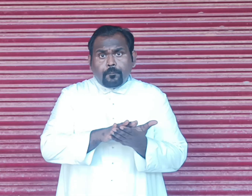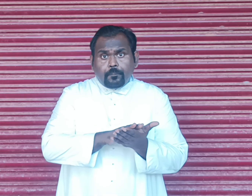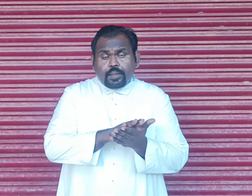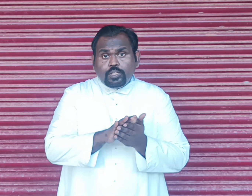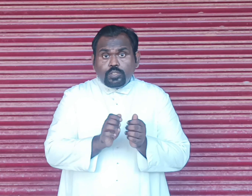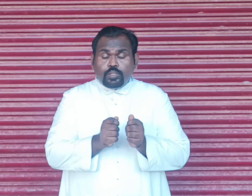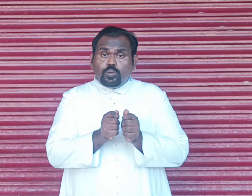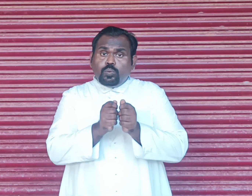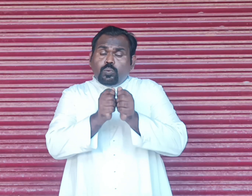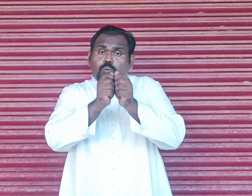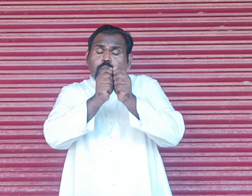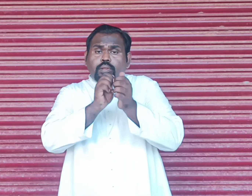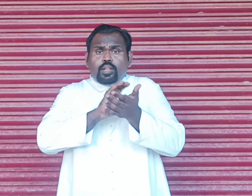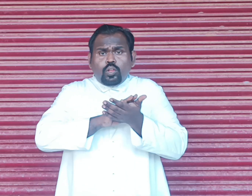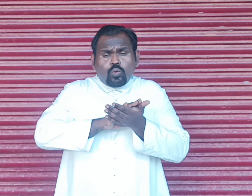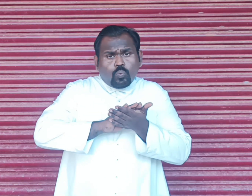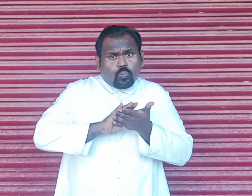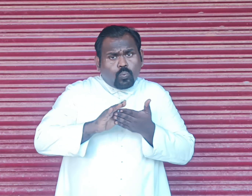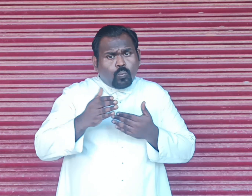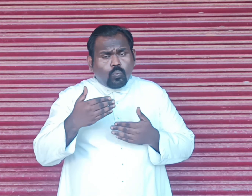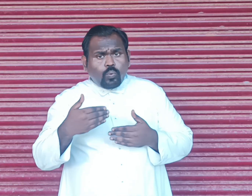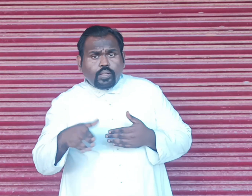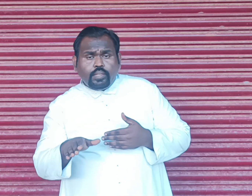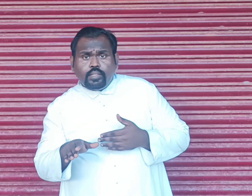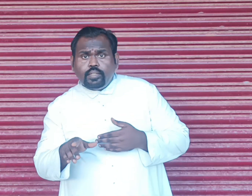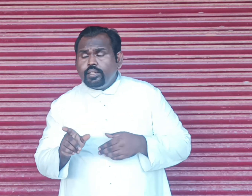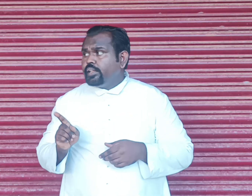ഈ വിശുദ്ധ ബലിയർപ്പണത്തിന് ശേഷം